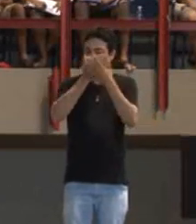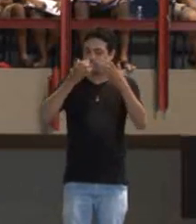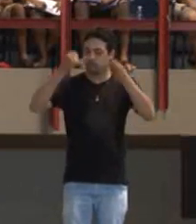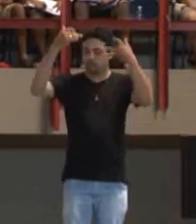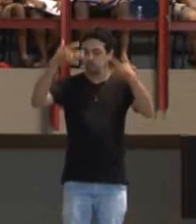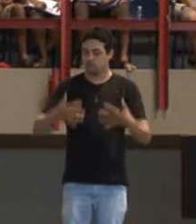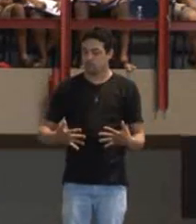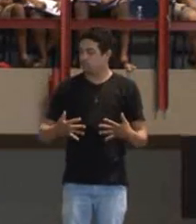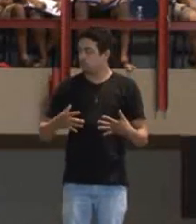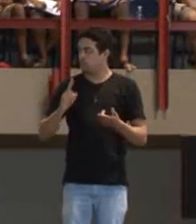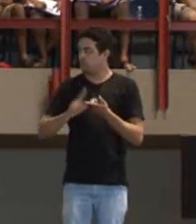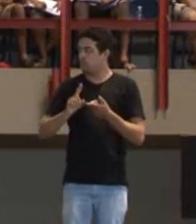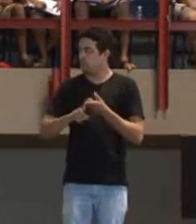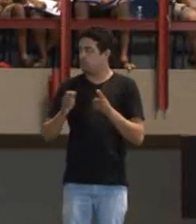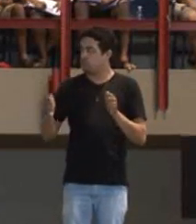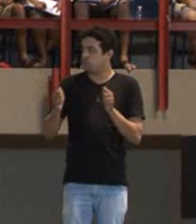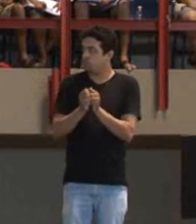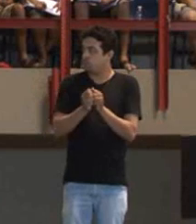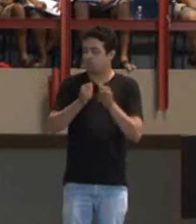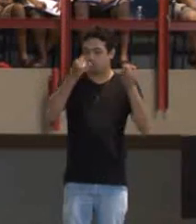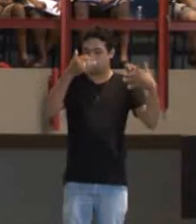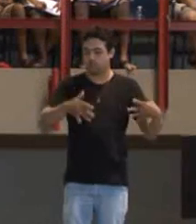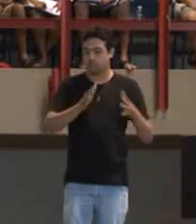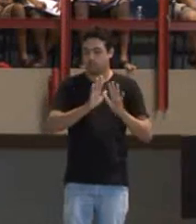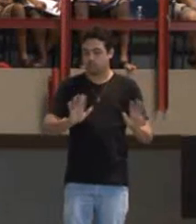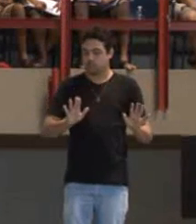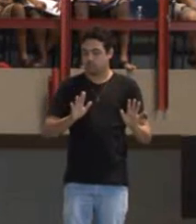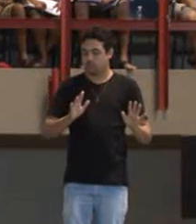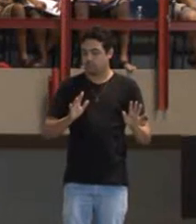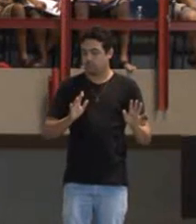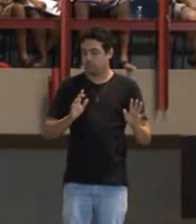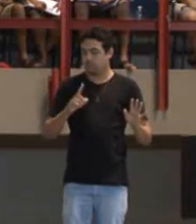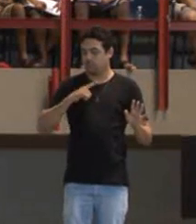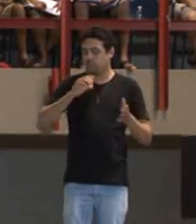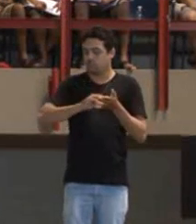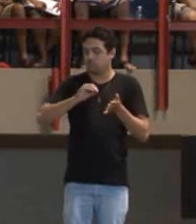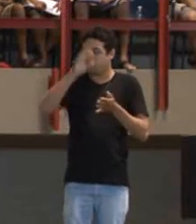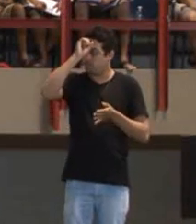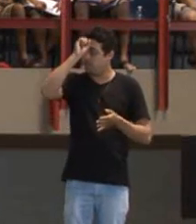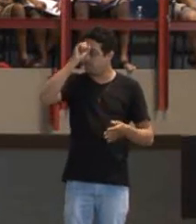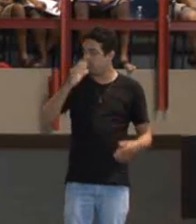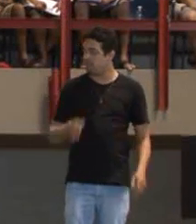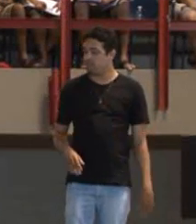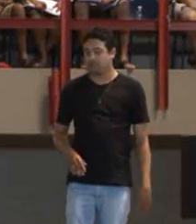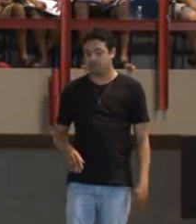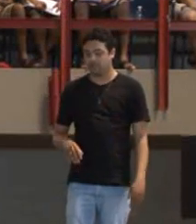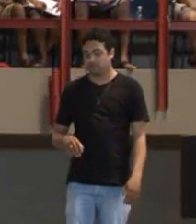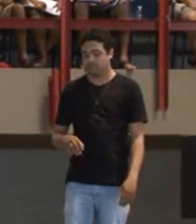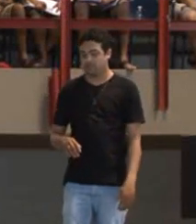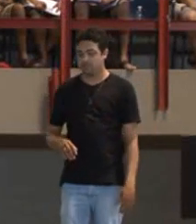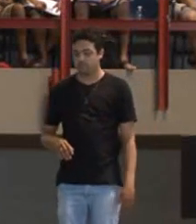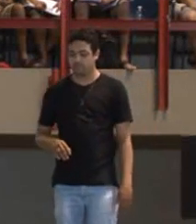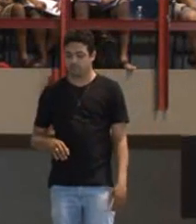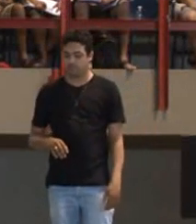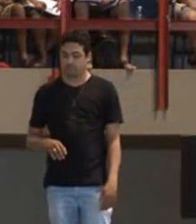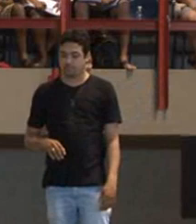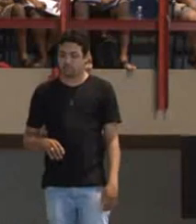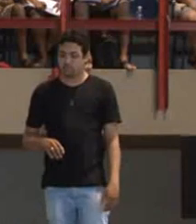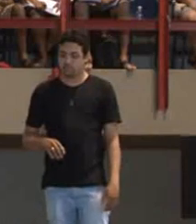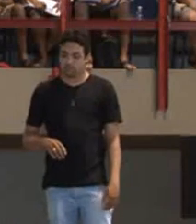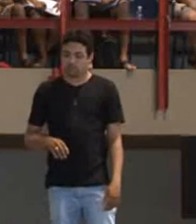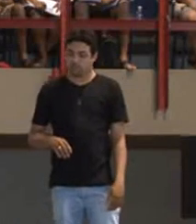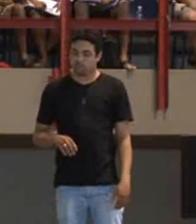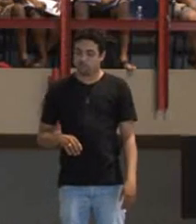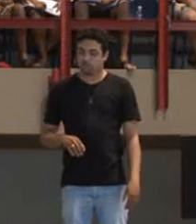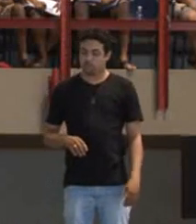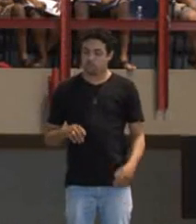tempo inteiro. Agora, conseguir explicar assim, eu ainda tenho coisa para aprender, viu? Ó, a